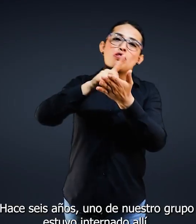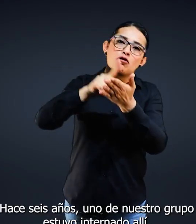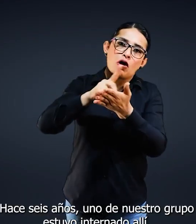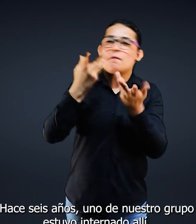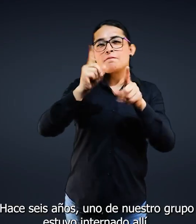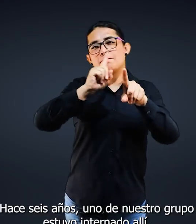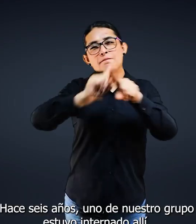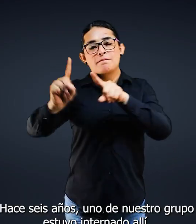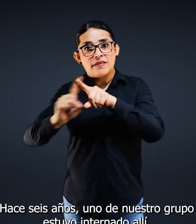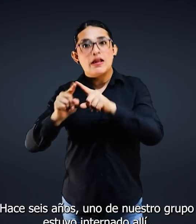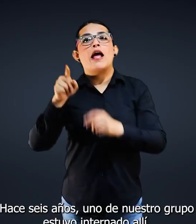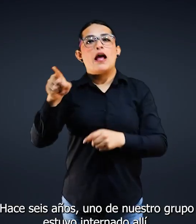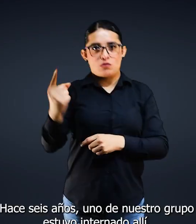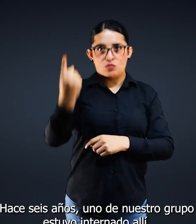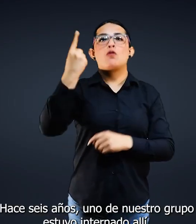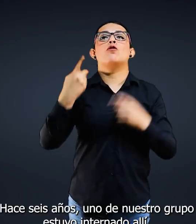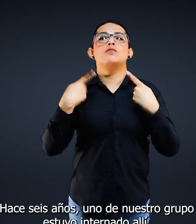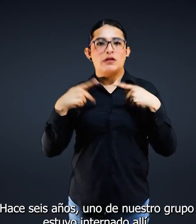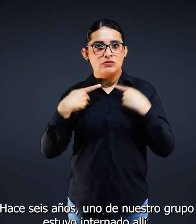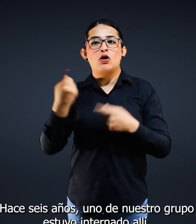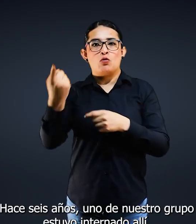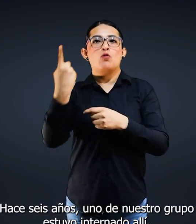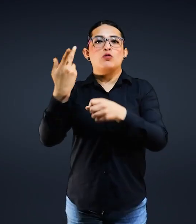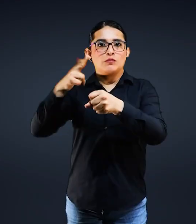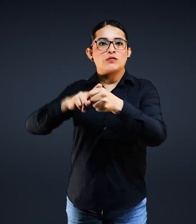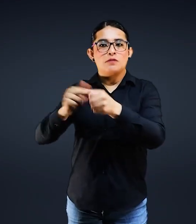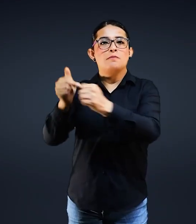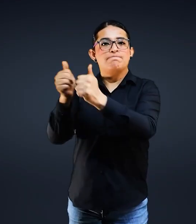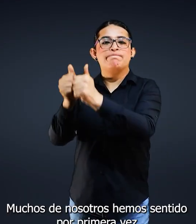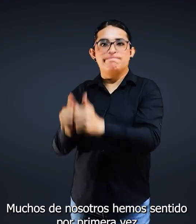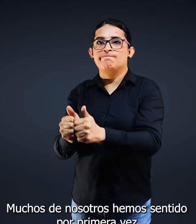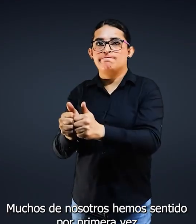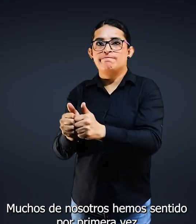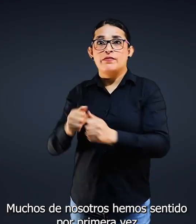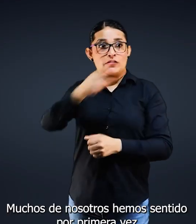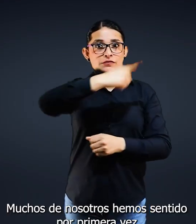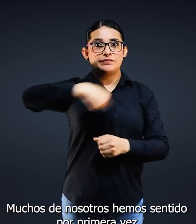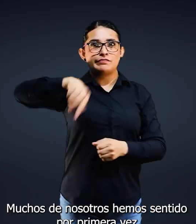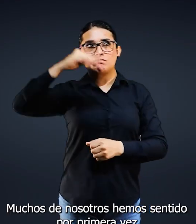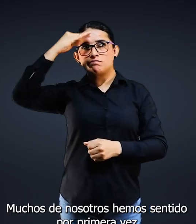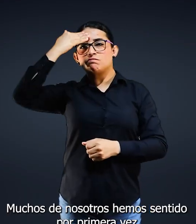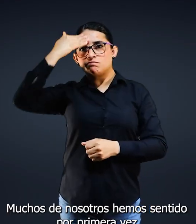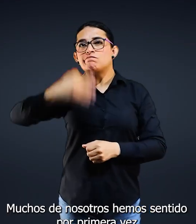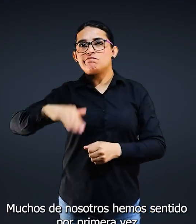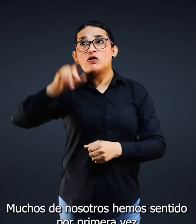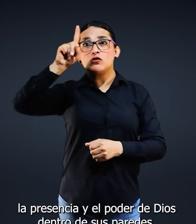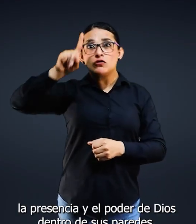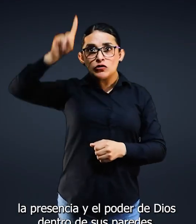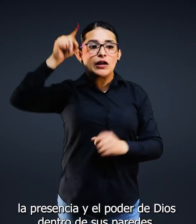6 años, uno de nuestro grupo estuvo internado allí. Muchos de nosotros hemos sentido por primera vez la presencia